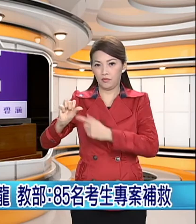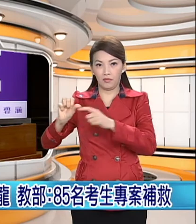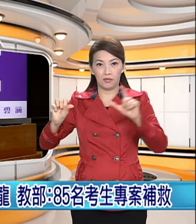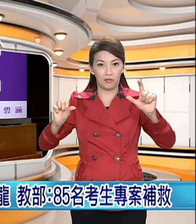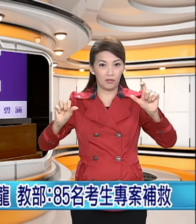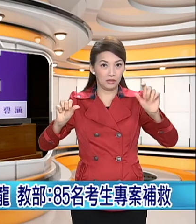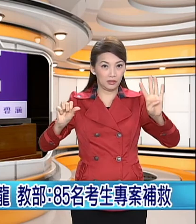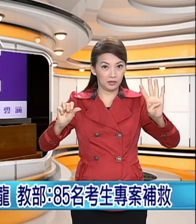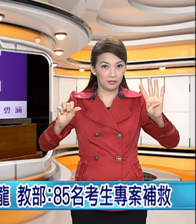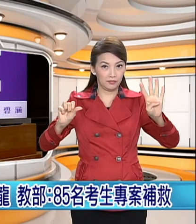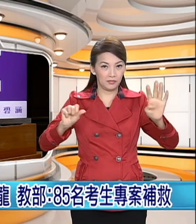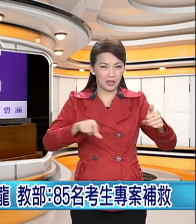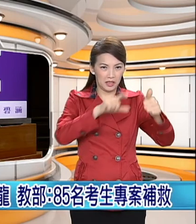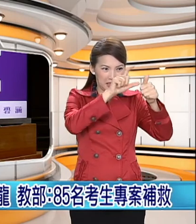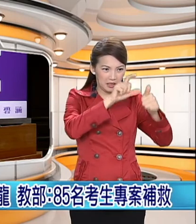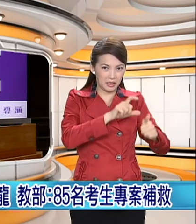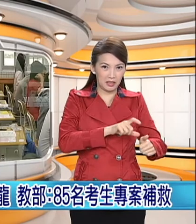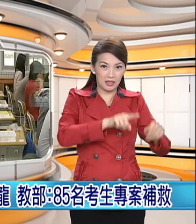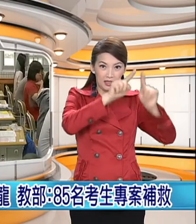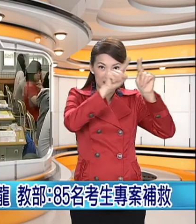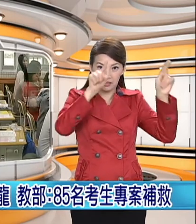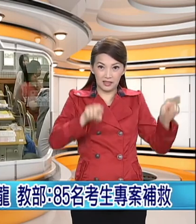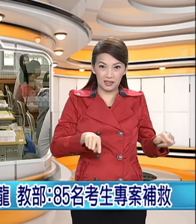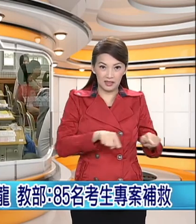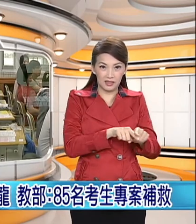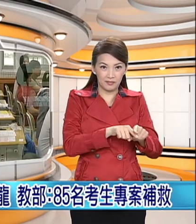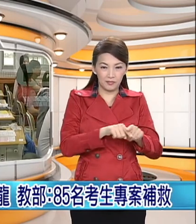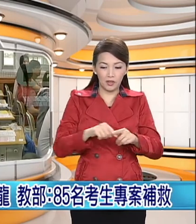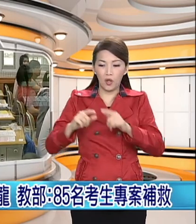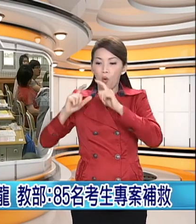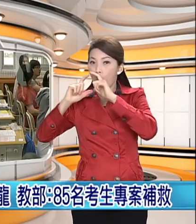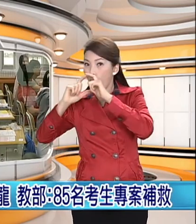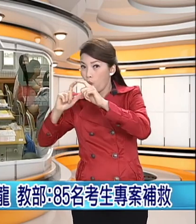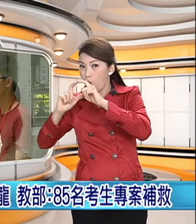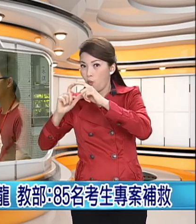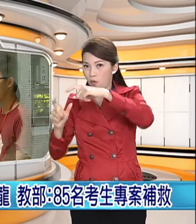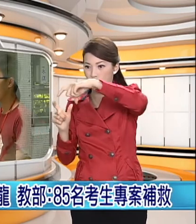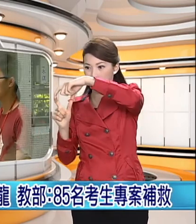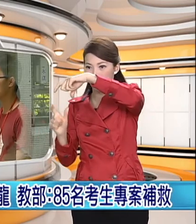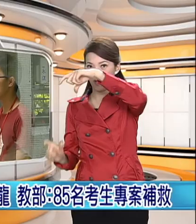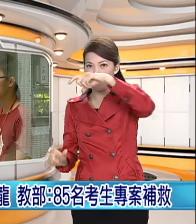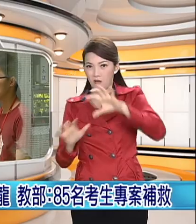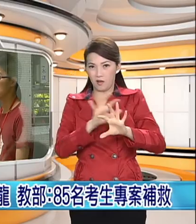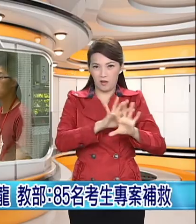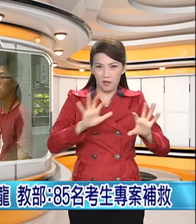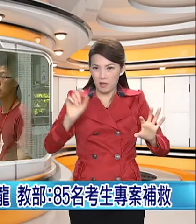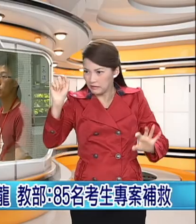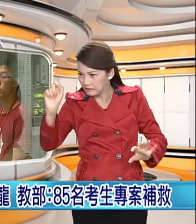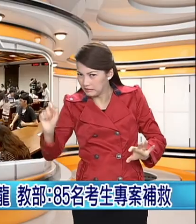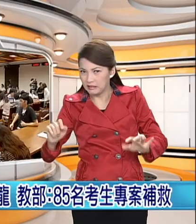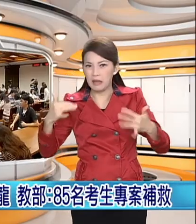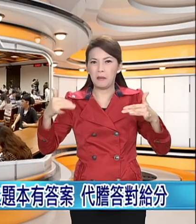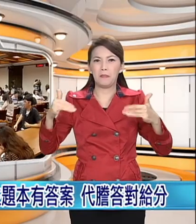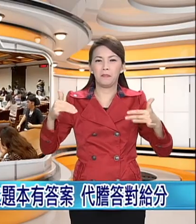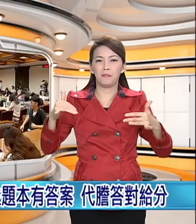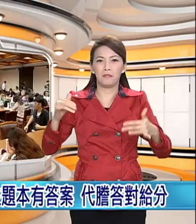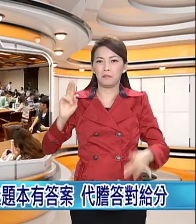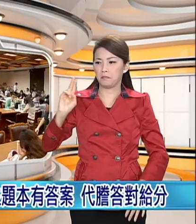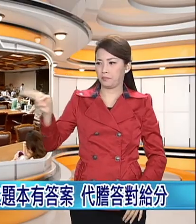救。把答案卡写在题本上的考生总共有64人，已经由全国事